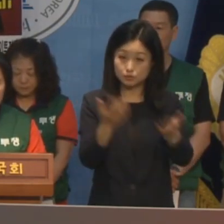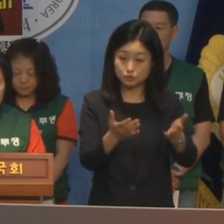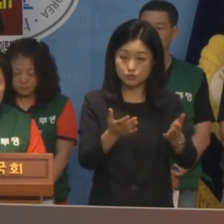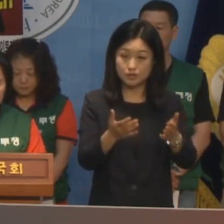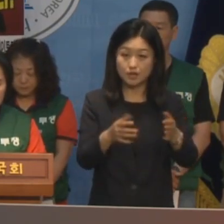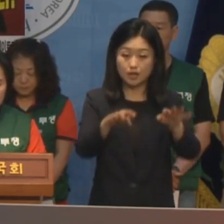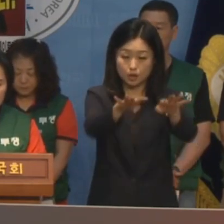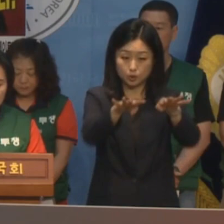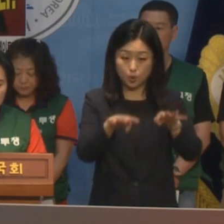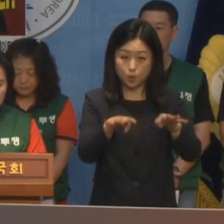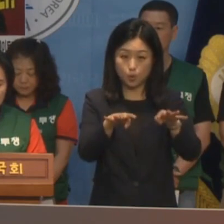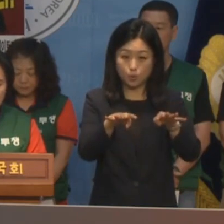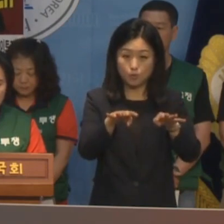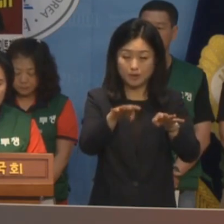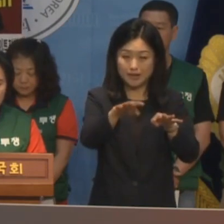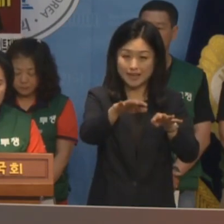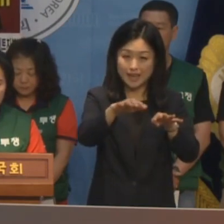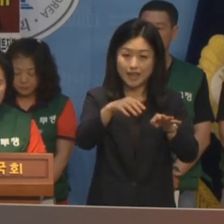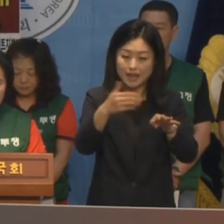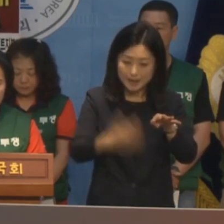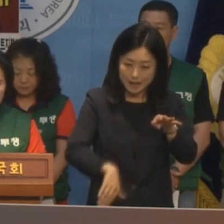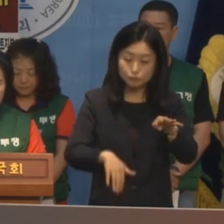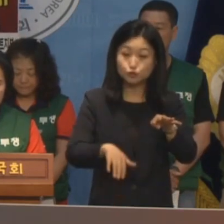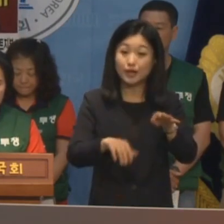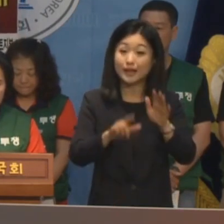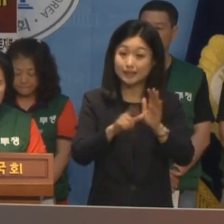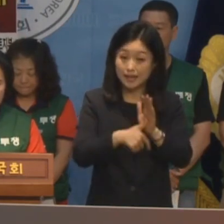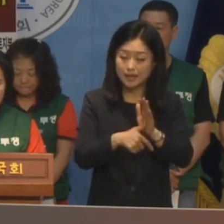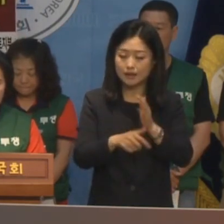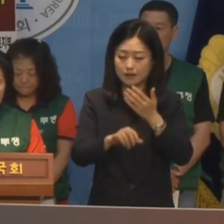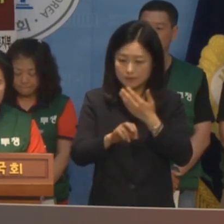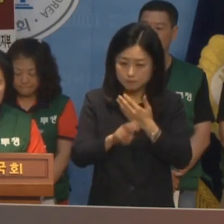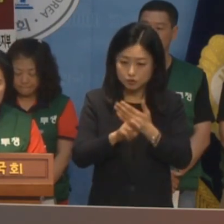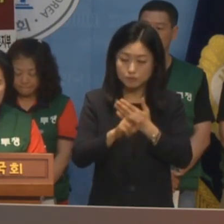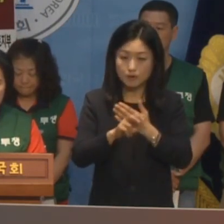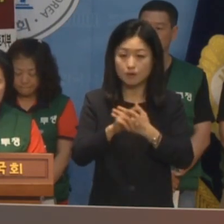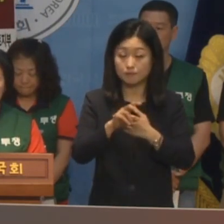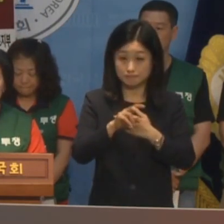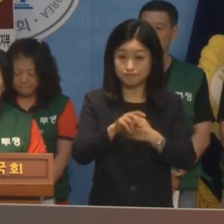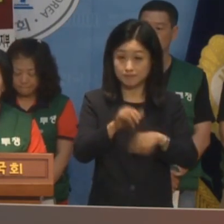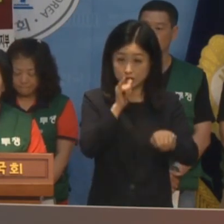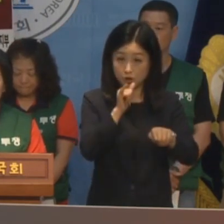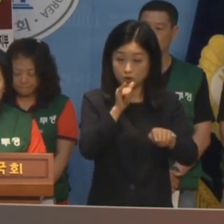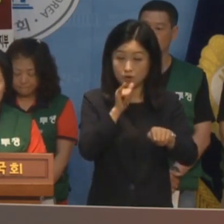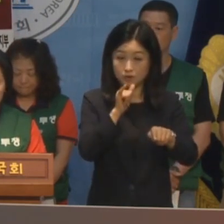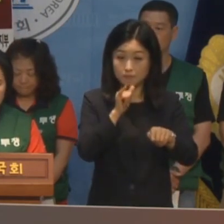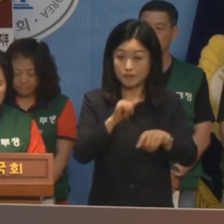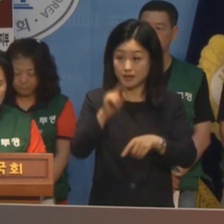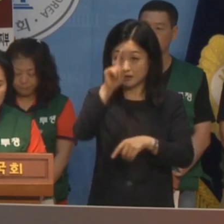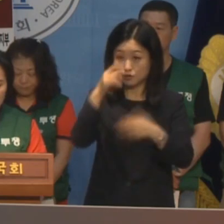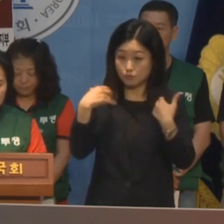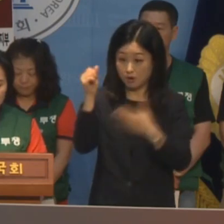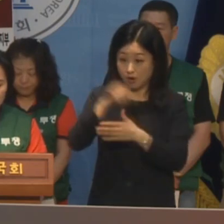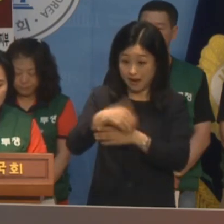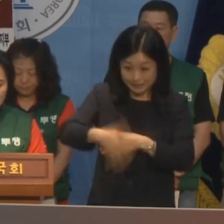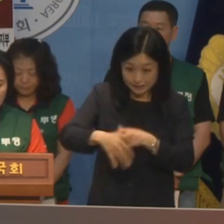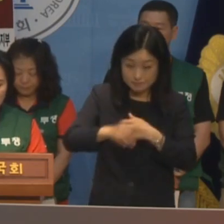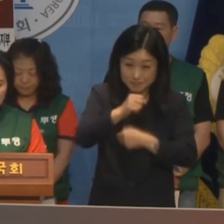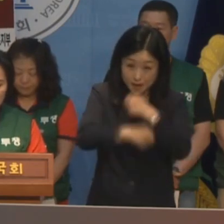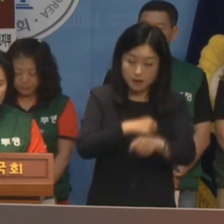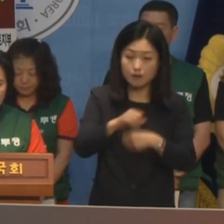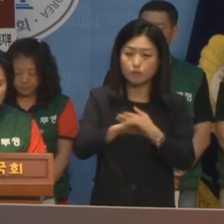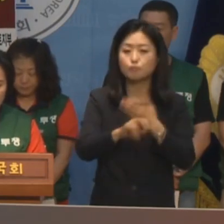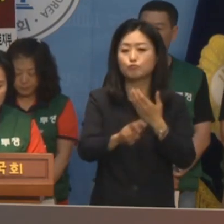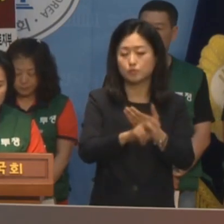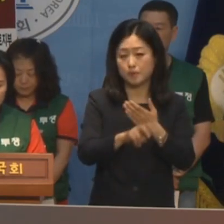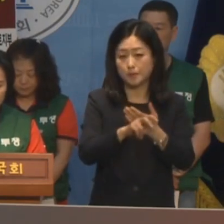필수적이다. 만약 이러한 절차를 거치지 않으면 행정 절차를 위반한 불법 행위가 된다. 구조상